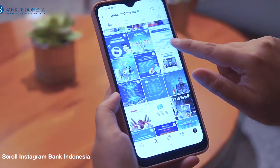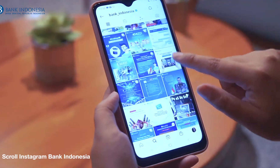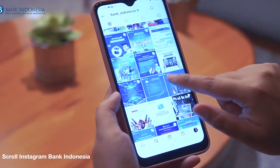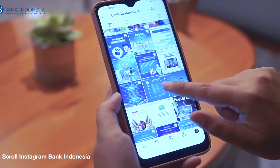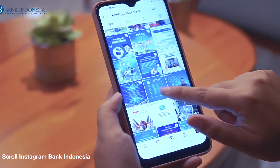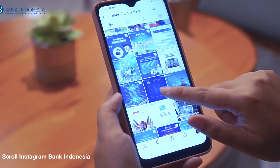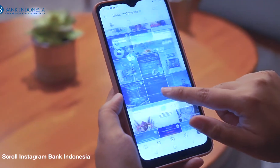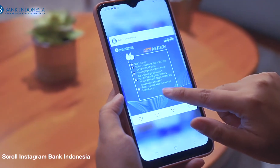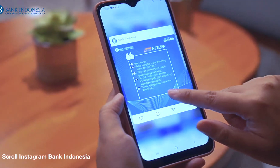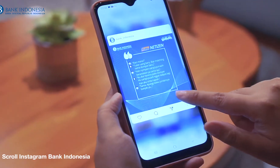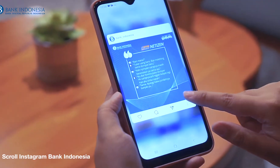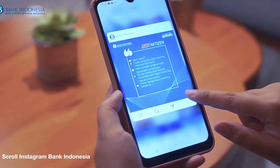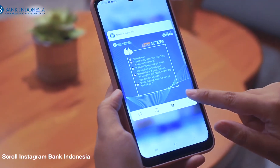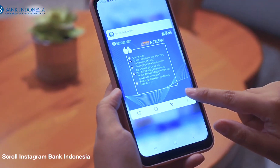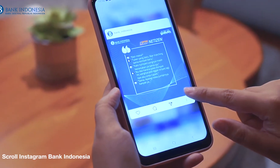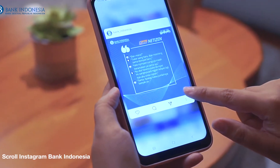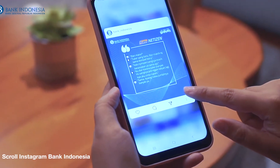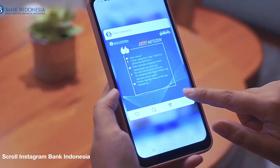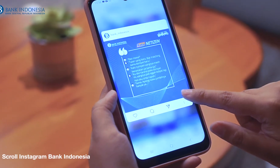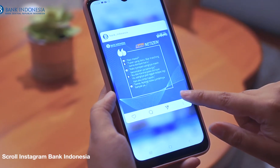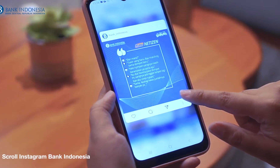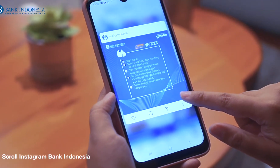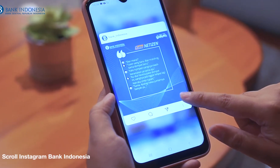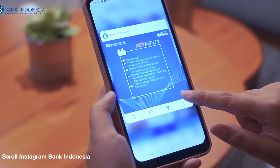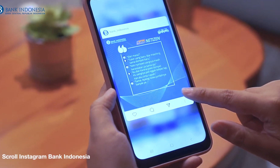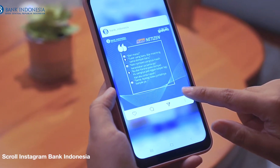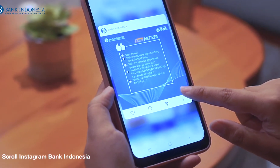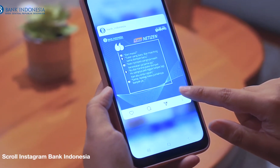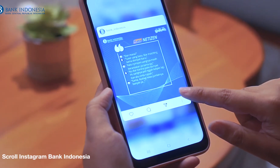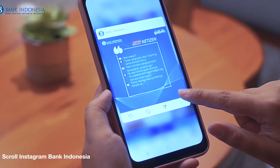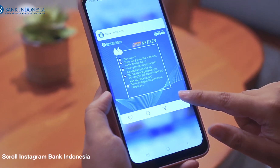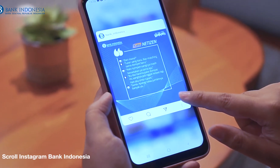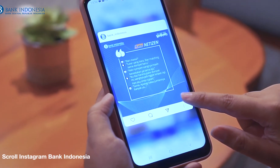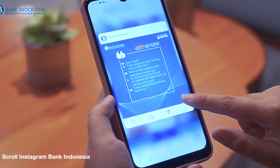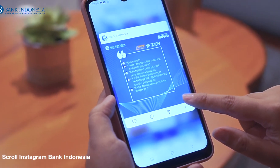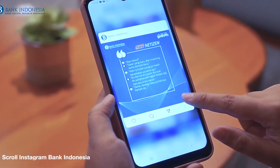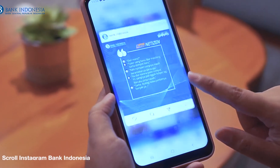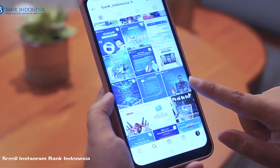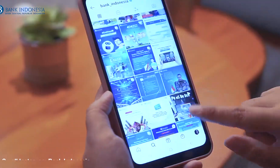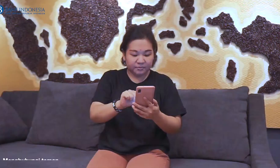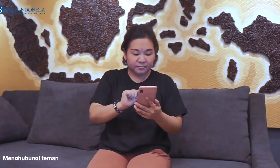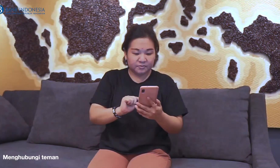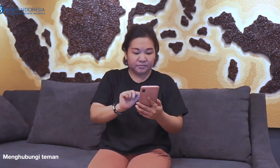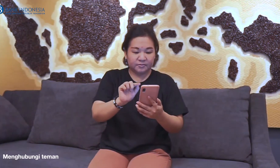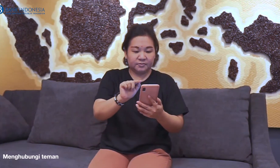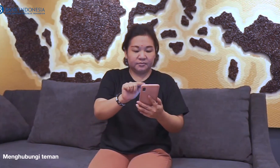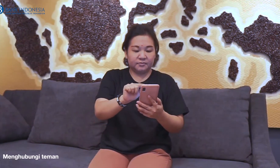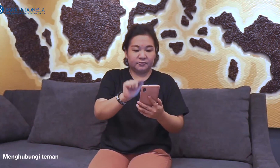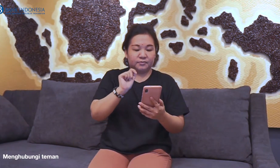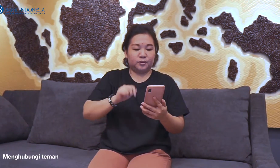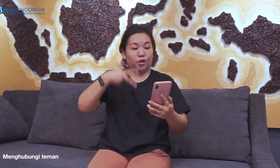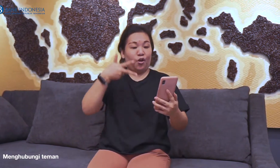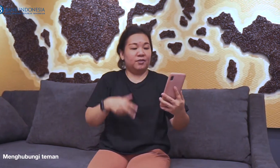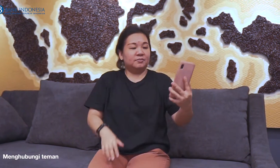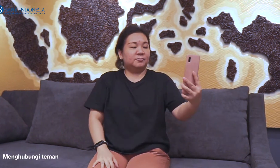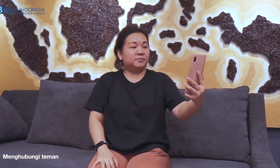kesungguhan hati, cerdaskan anak negeri dengan karya yang nyata.